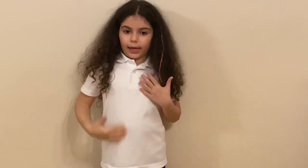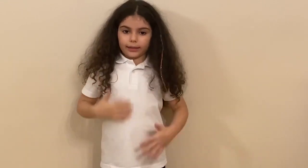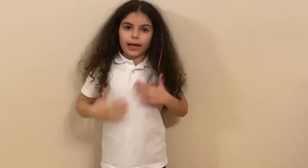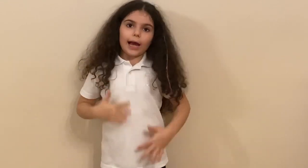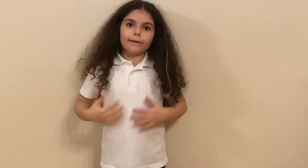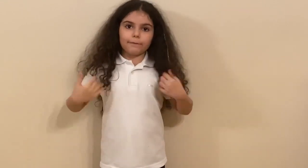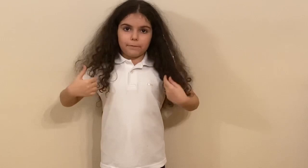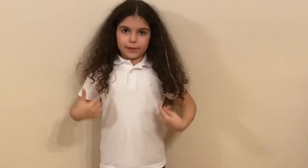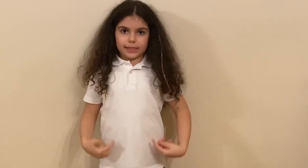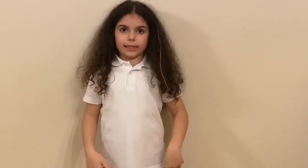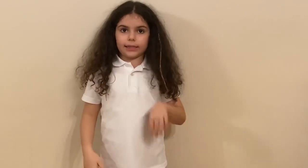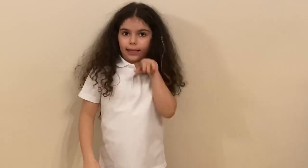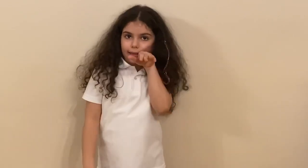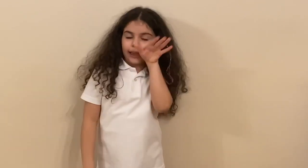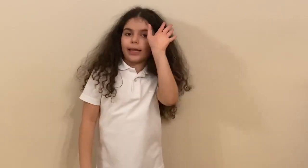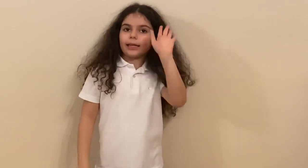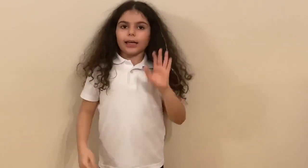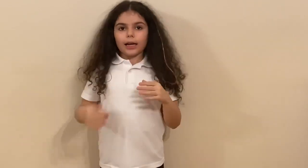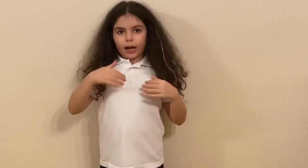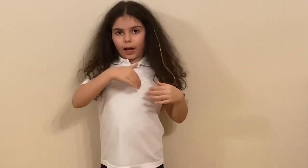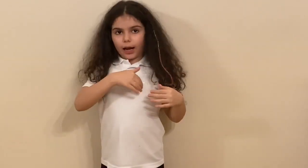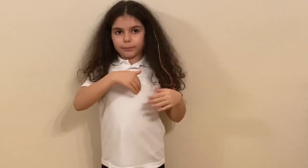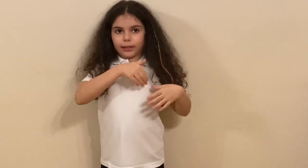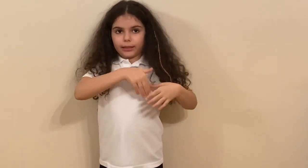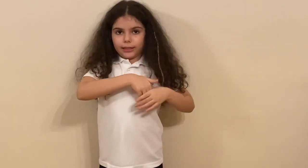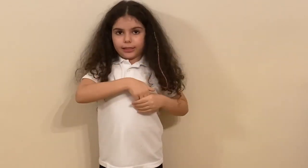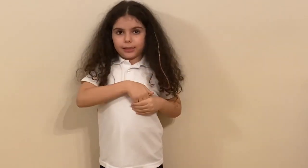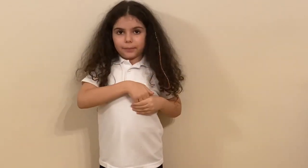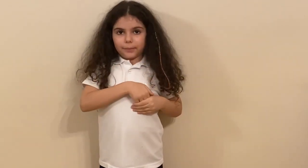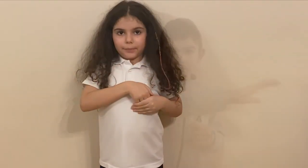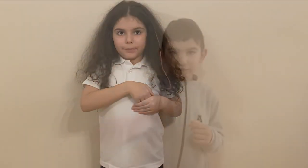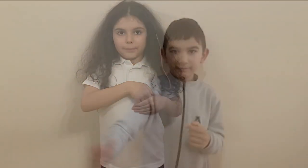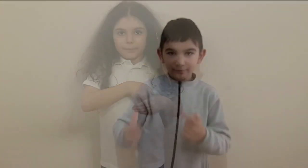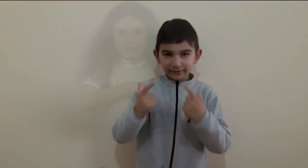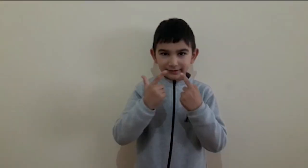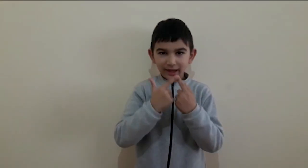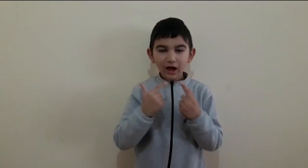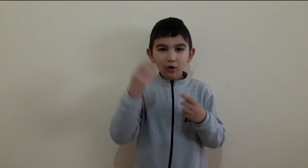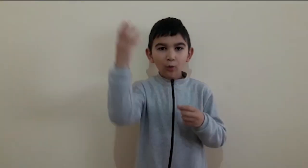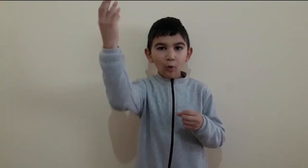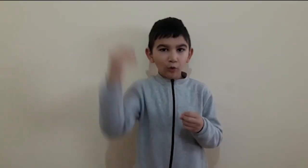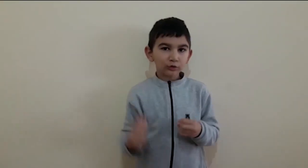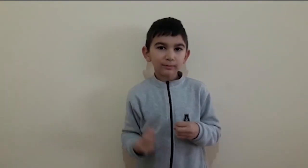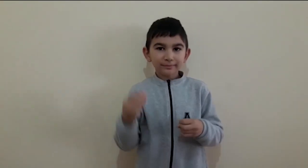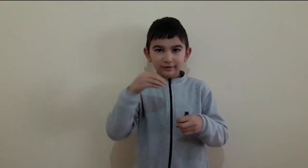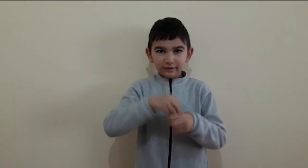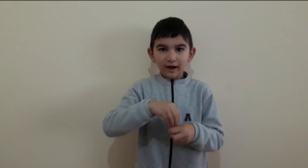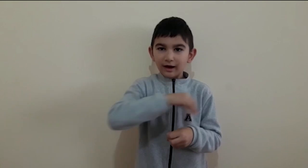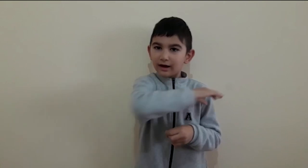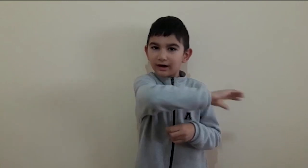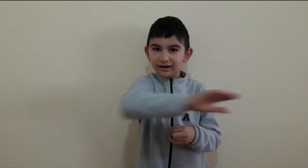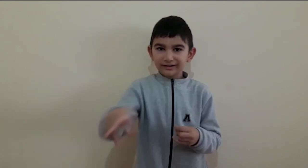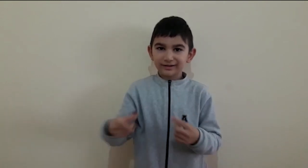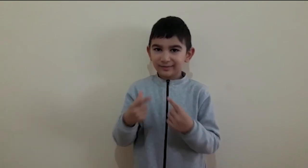Engel fizikte değil kalptedir. Aramızda olup da